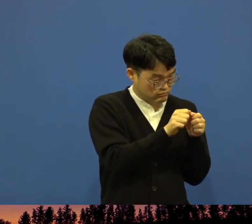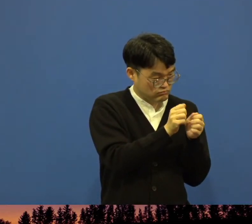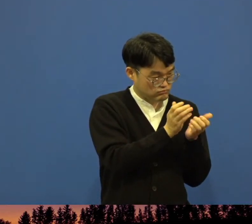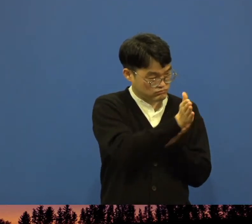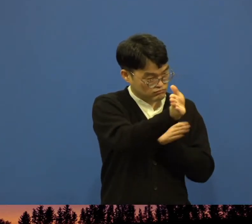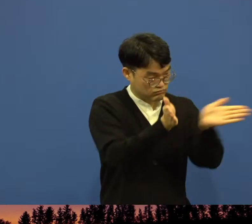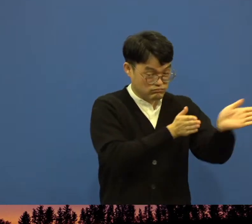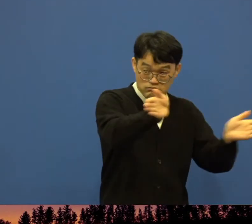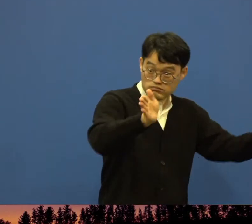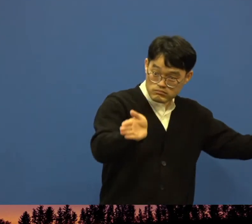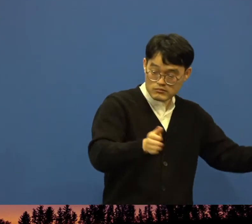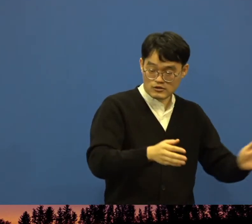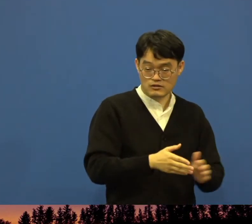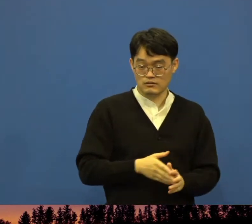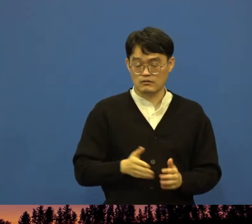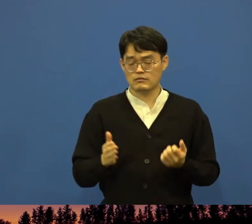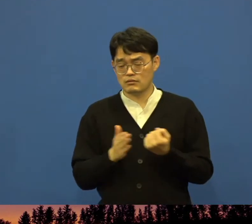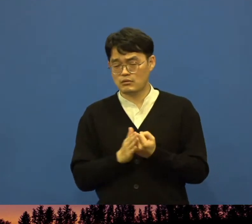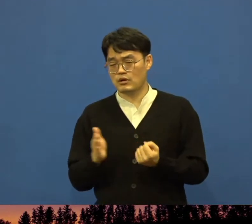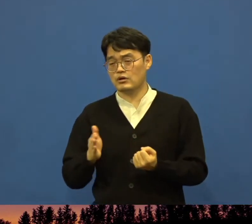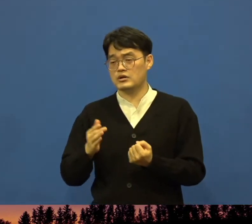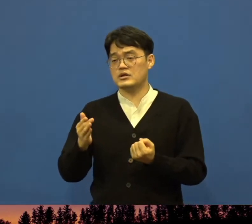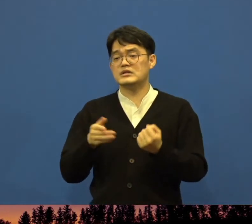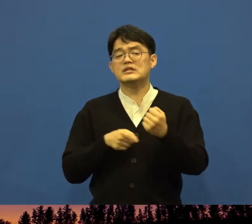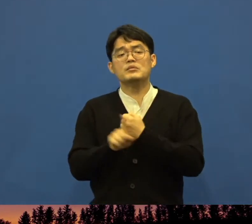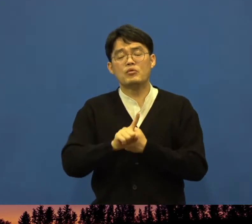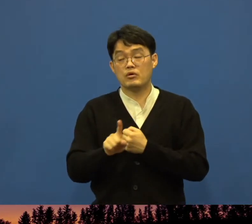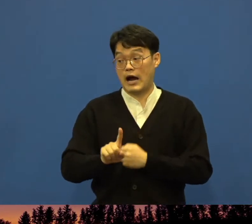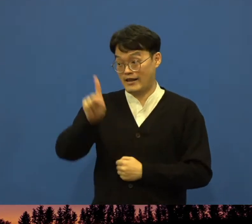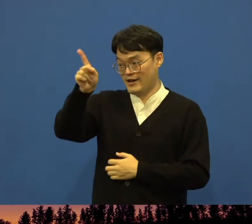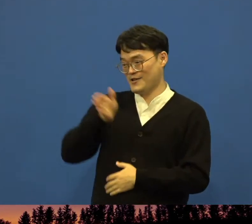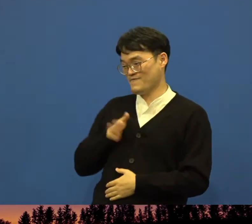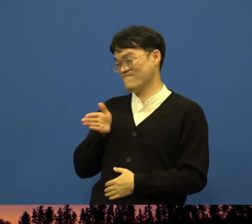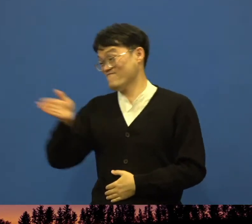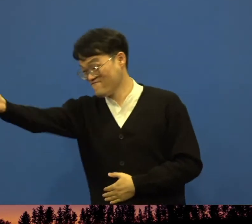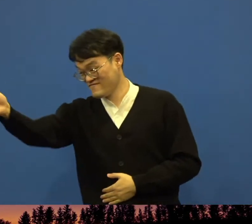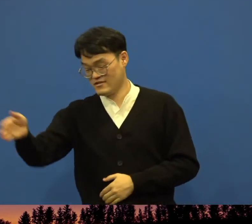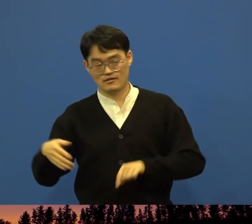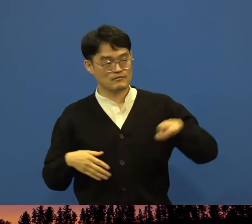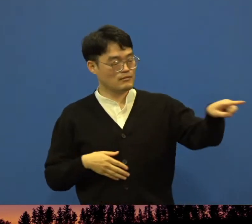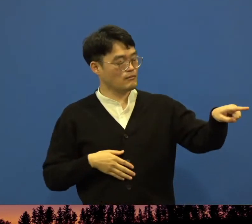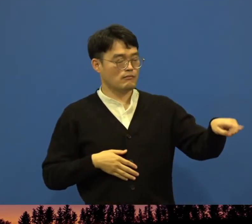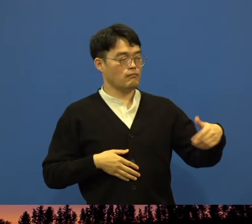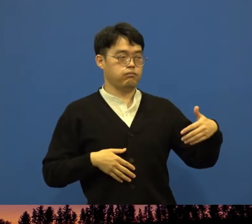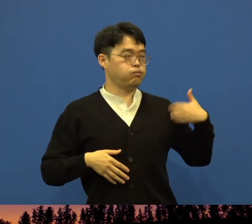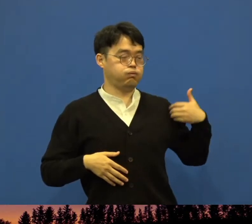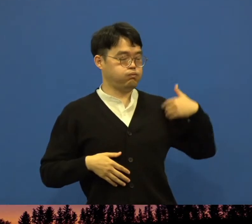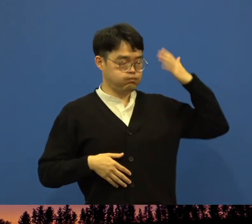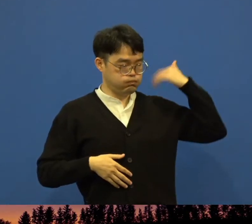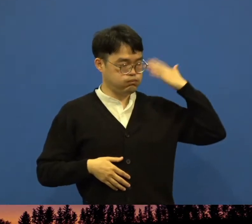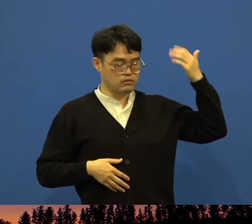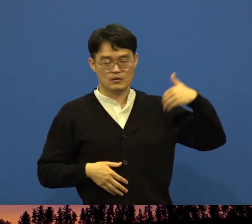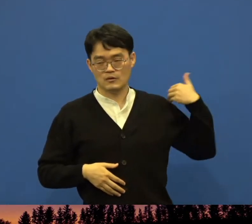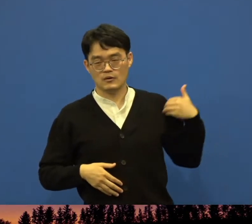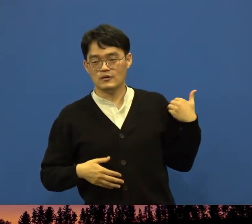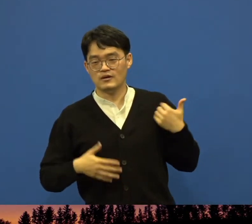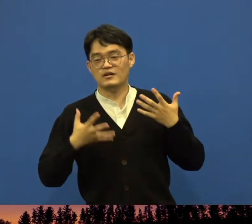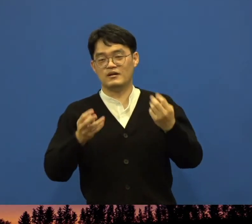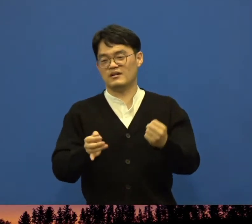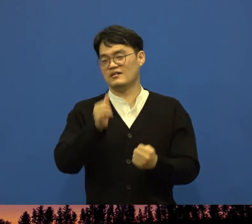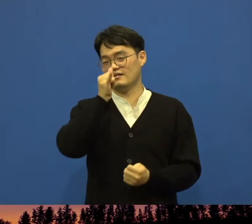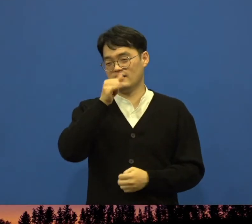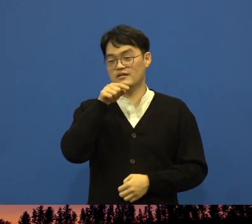분야는 전문인데 다른 분야는 잘 몰라지는 거죠. 점점 이제 어두워질 것입니다. 이것이 이제 오늘 우리의